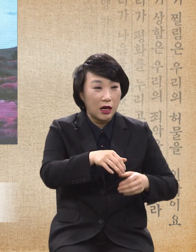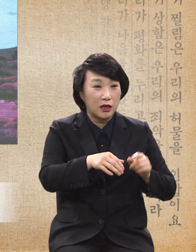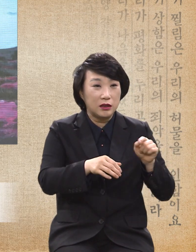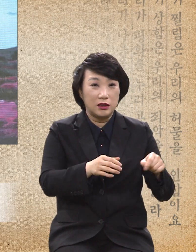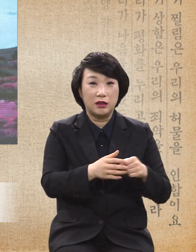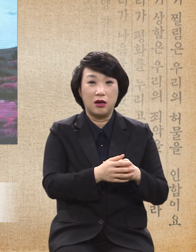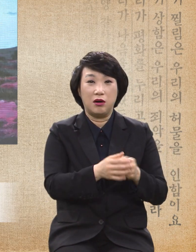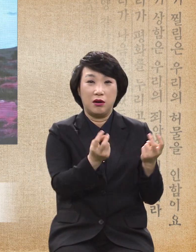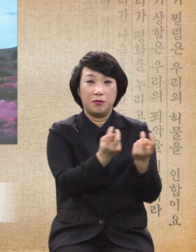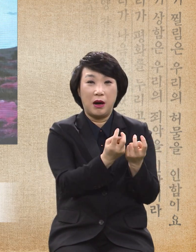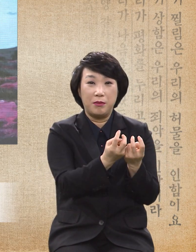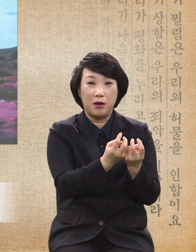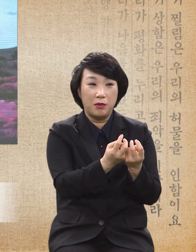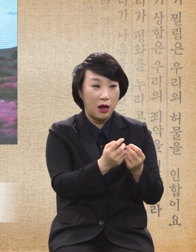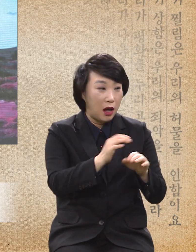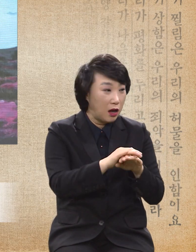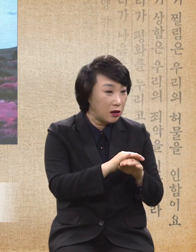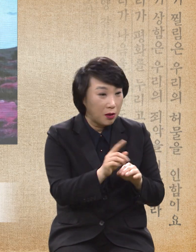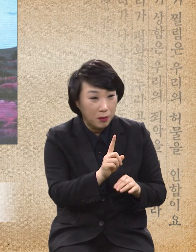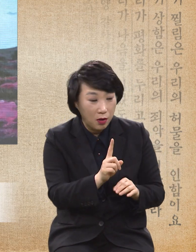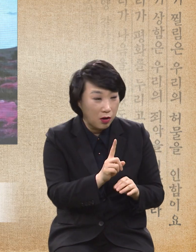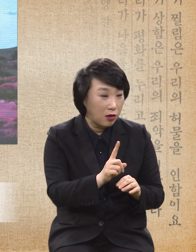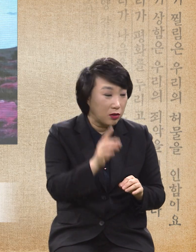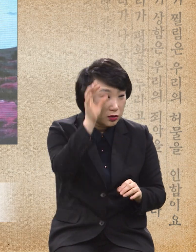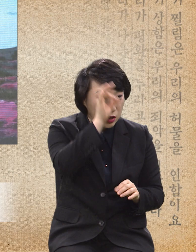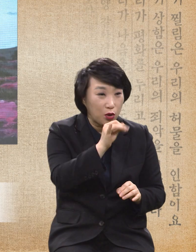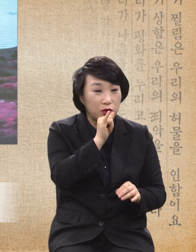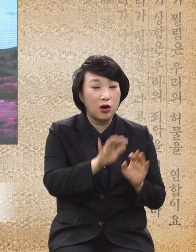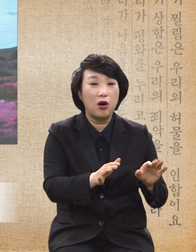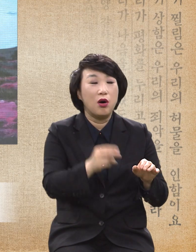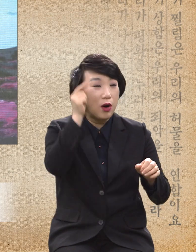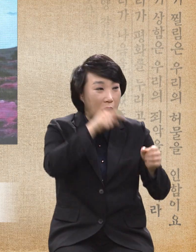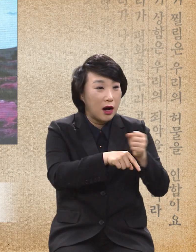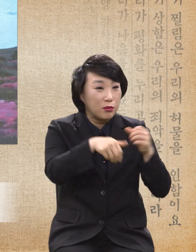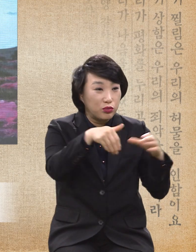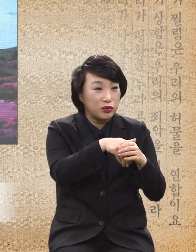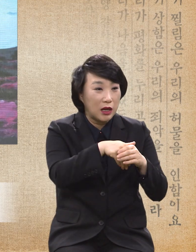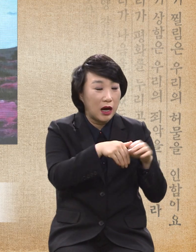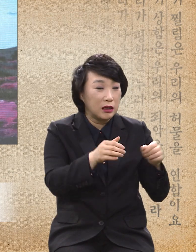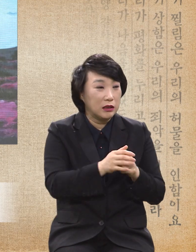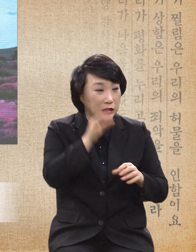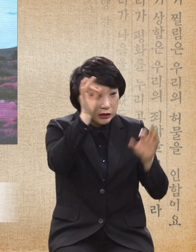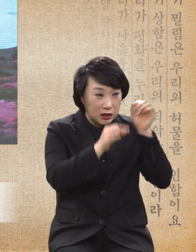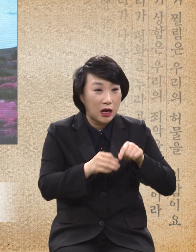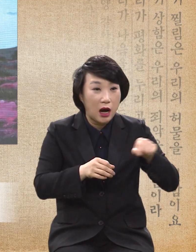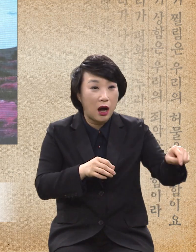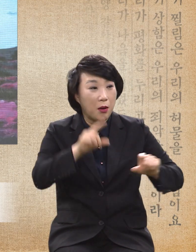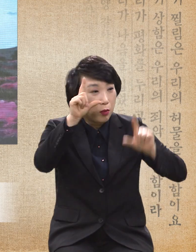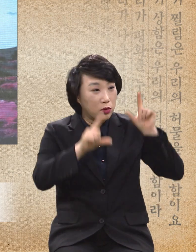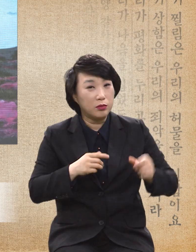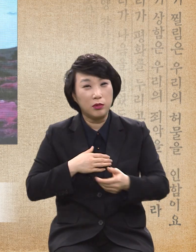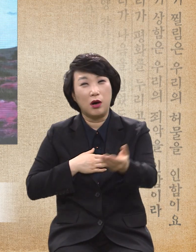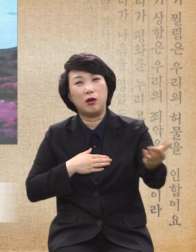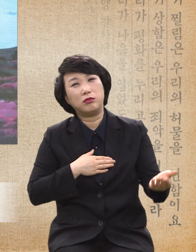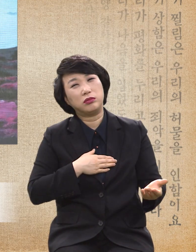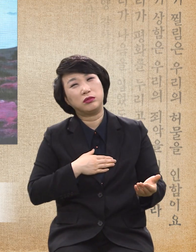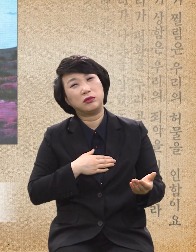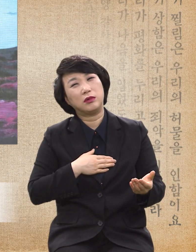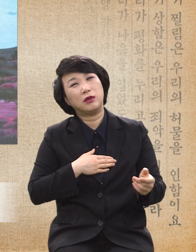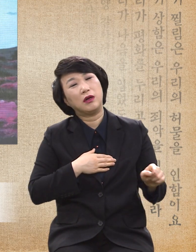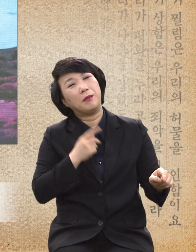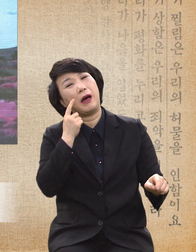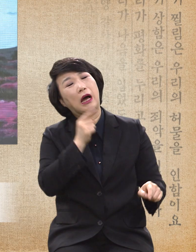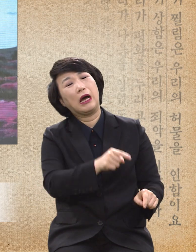물리적 해결할 수 있는 방법, 과학 문명을 찾아 나선 모습을 한번 여러분이 보지